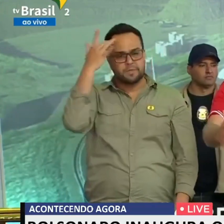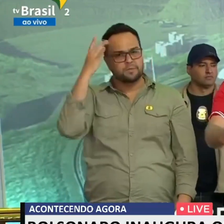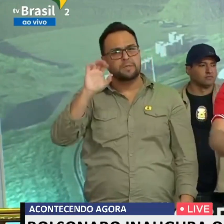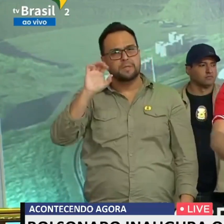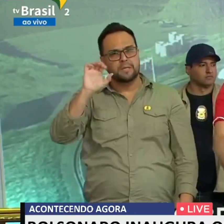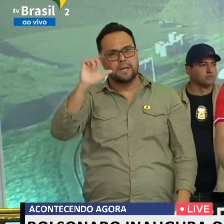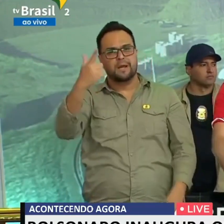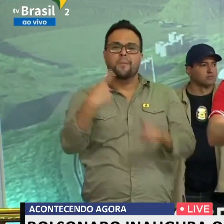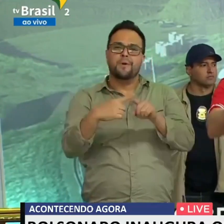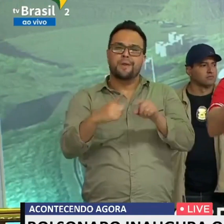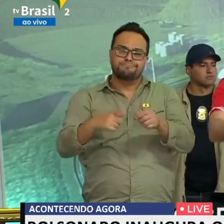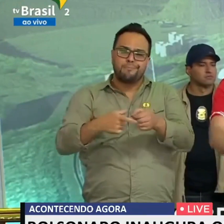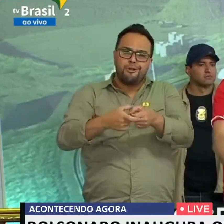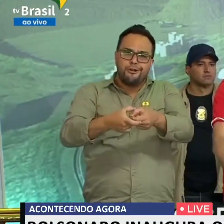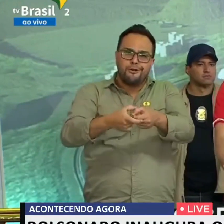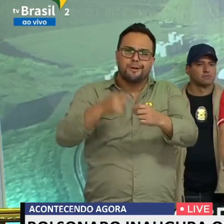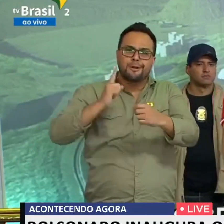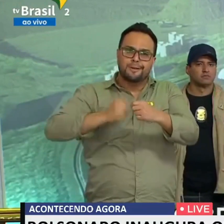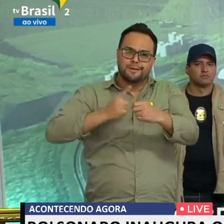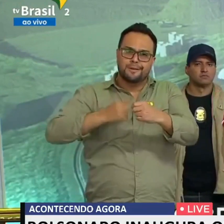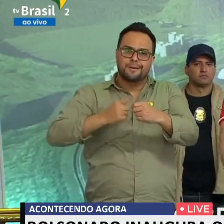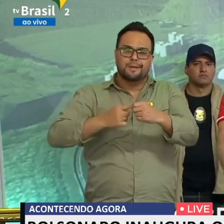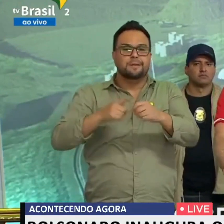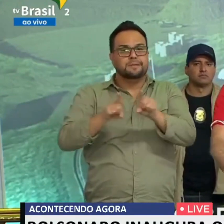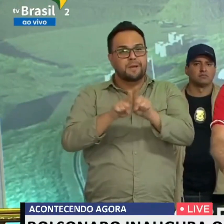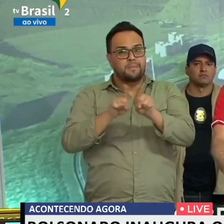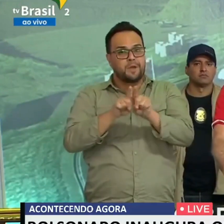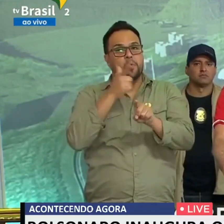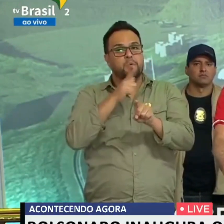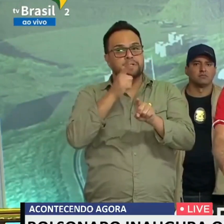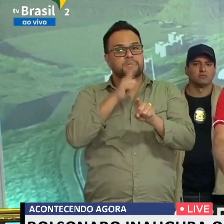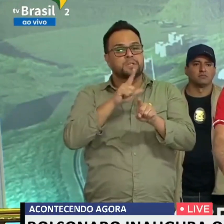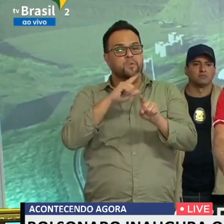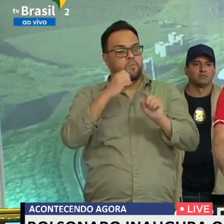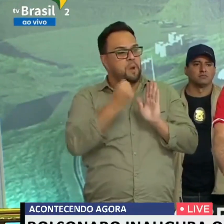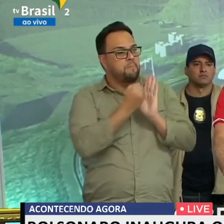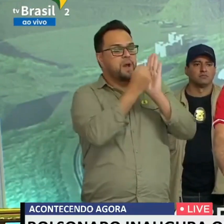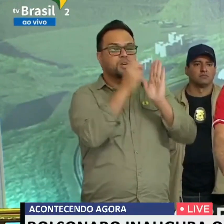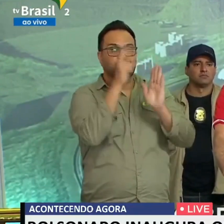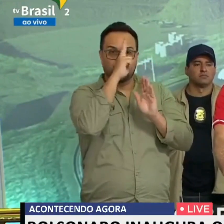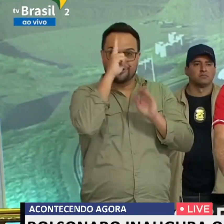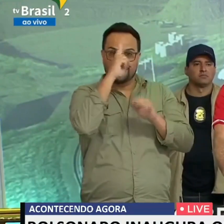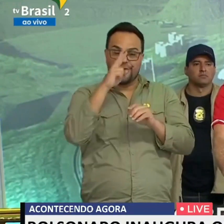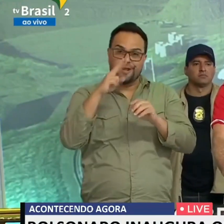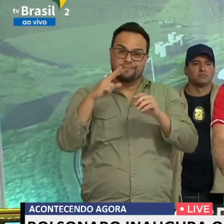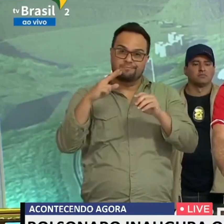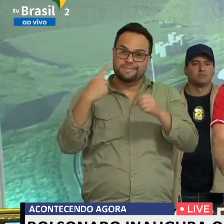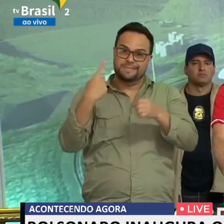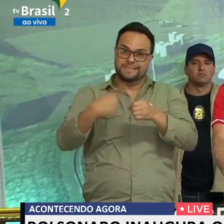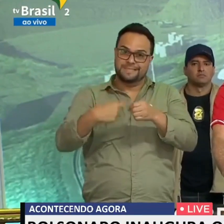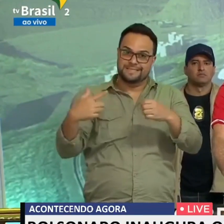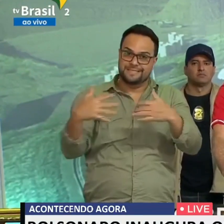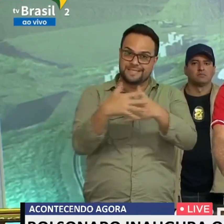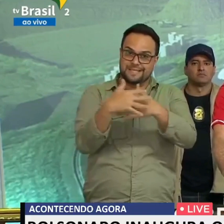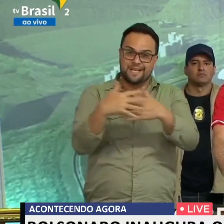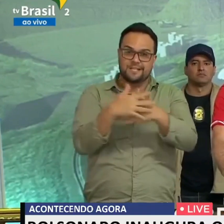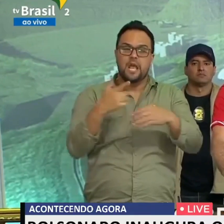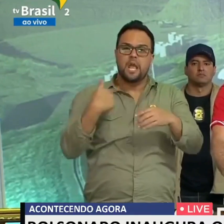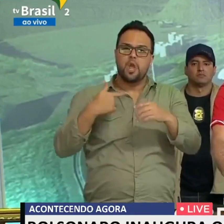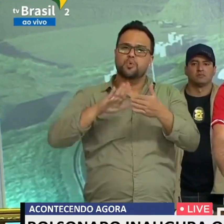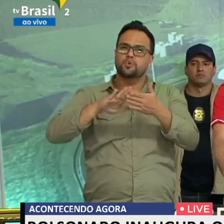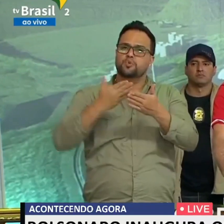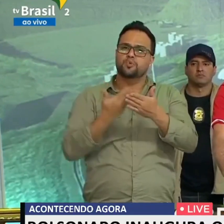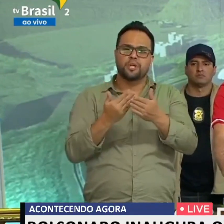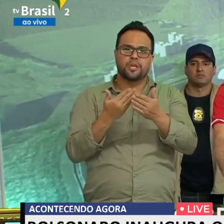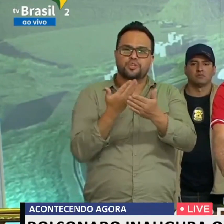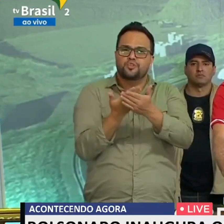pelo tamanho da cidade, também tiveram espaço na história daquele município. Estudei escola pública a vida